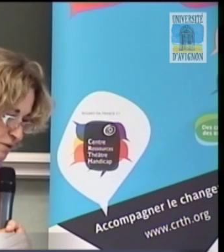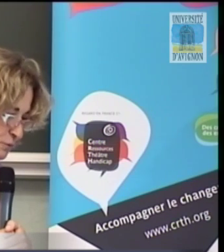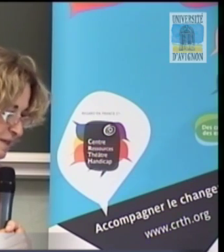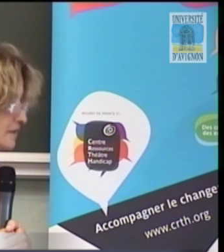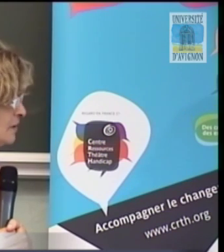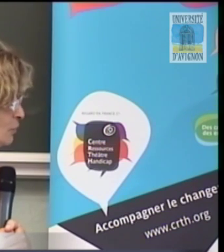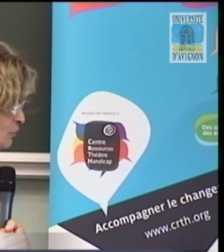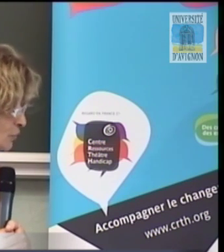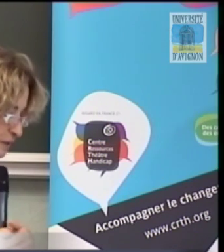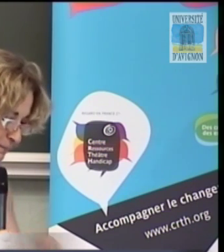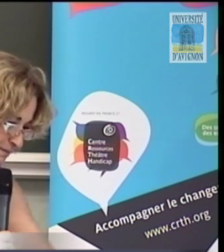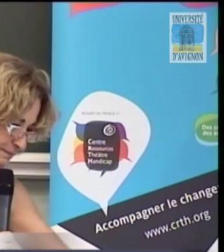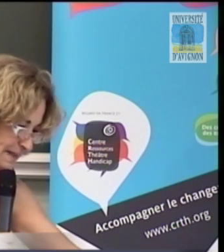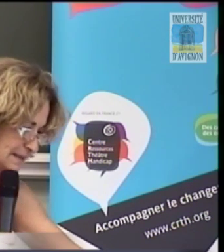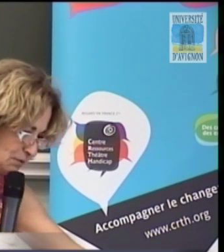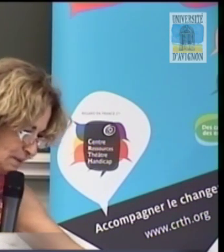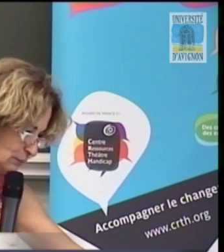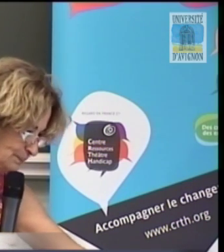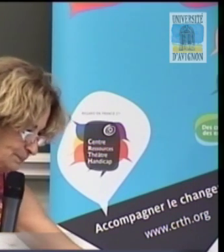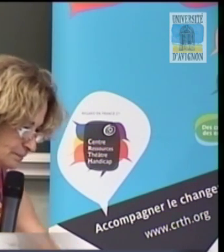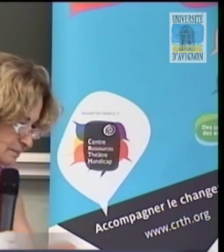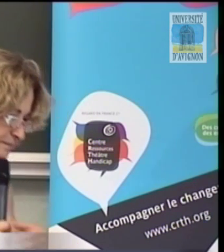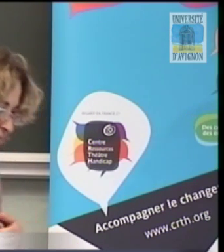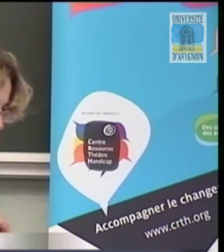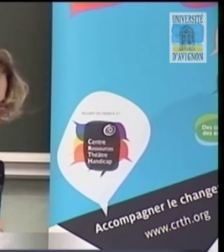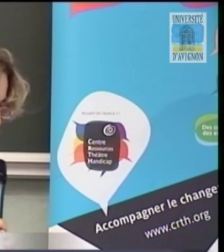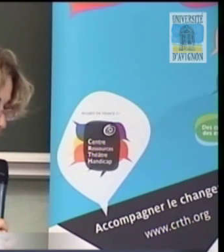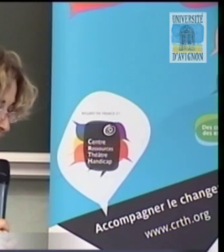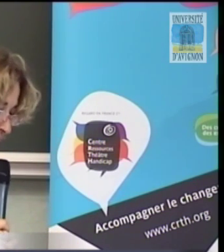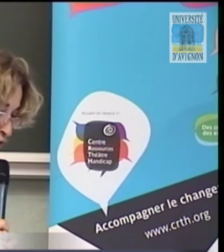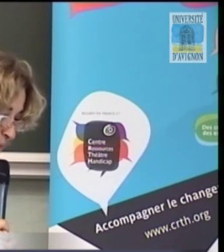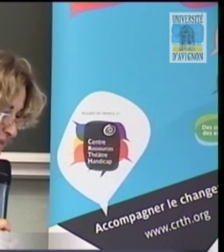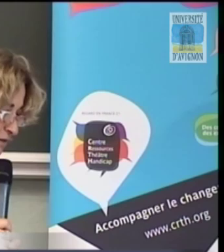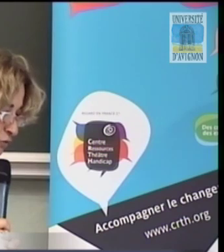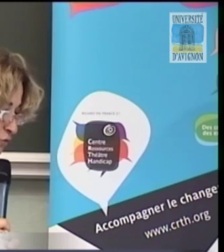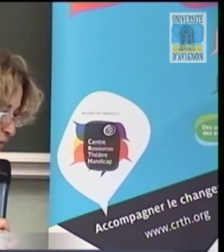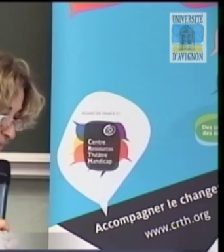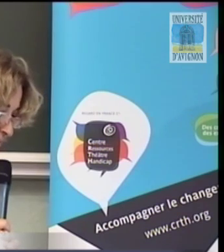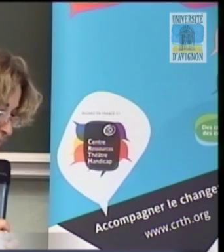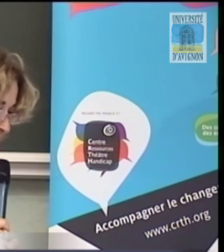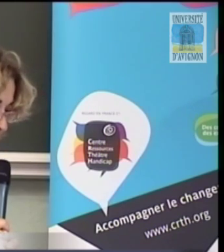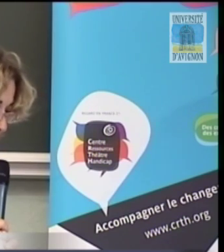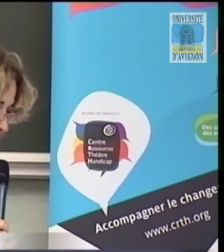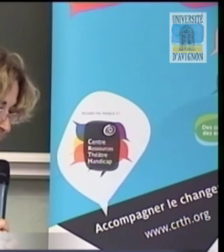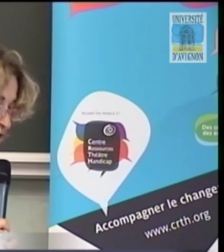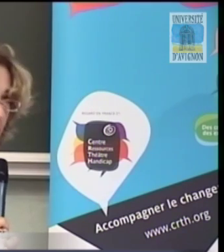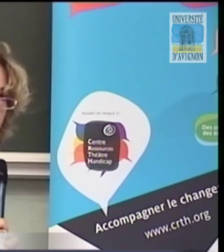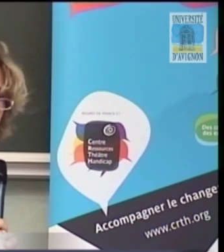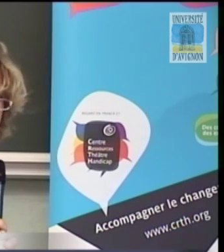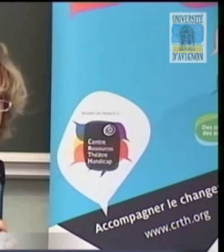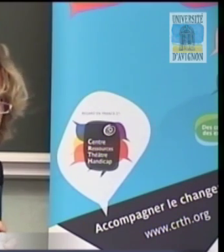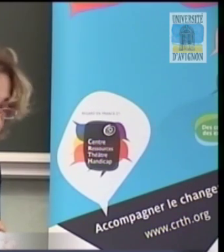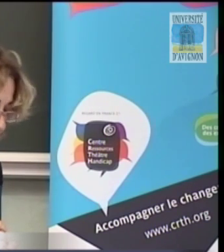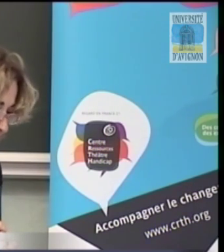prix Citoyenneté et Culture de l'ADAPT. Pardon. Un autre spectacle, Vol de nuit, d'après Saint-Exupéry,